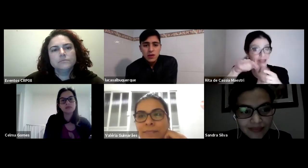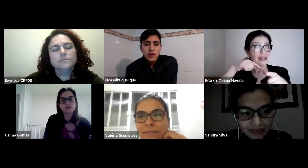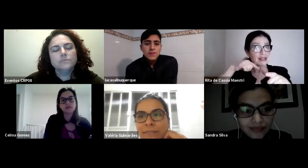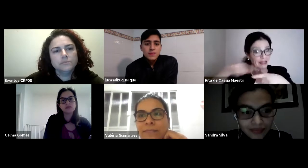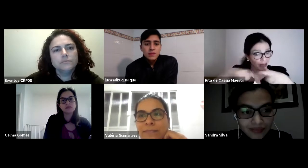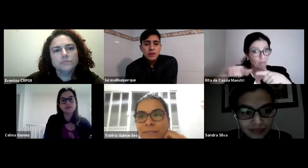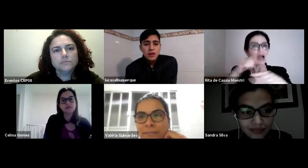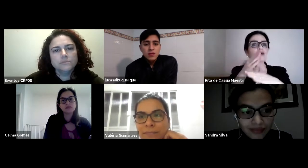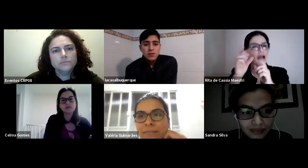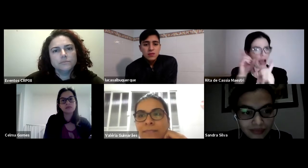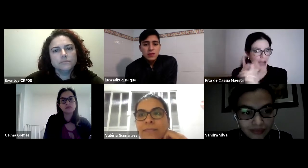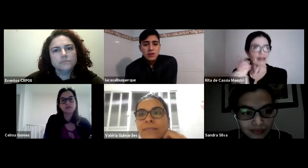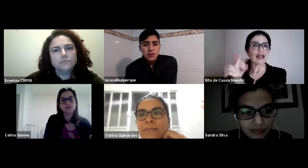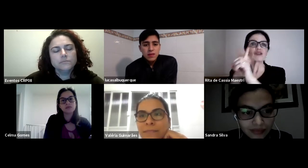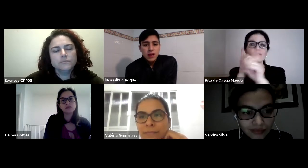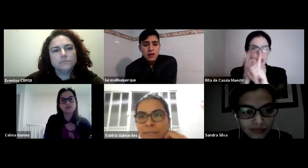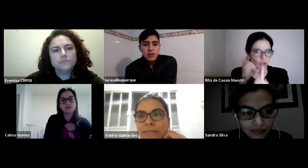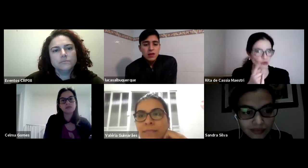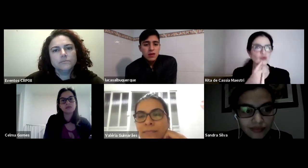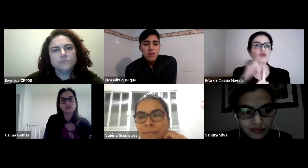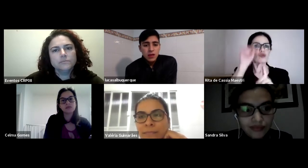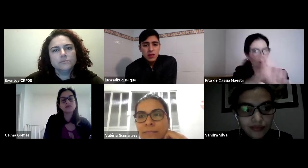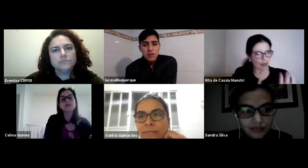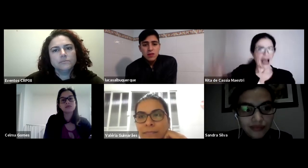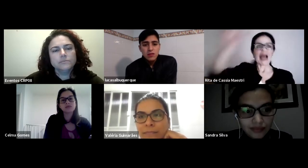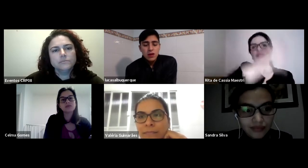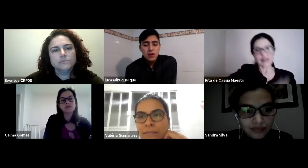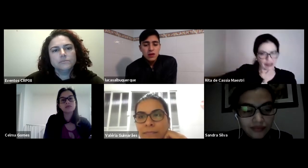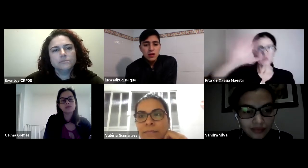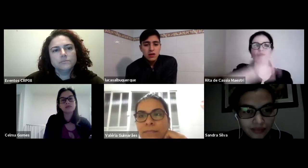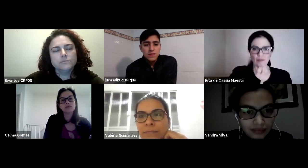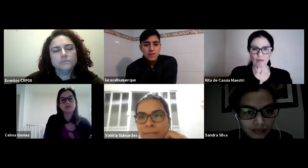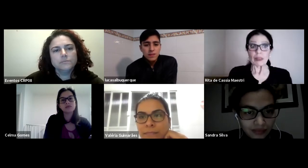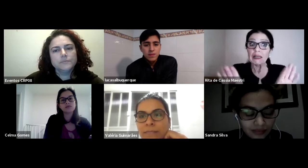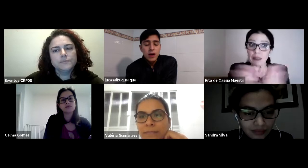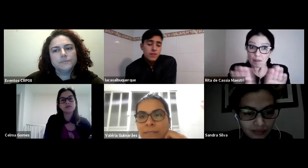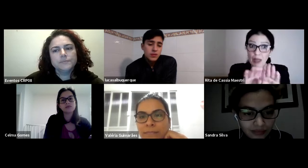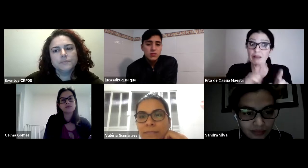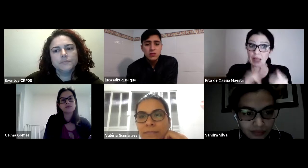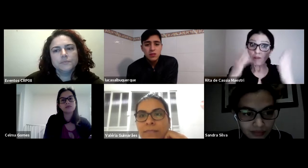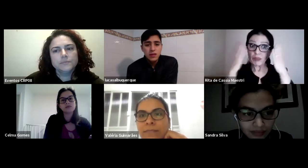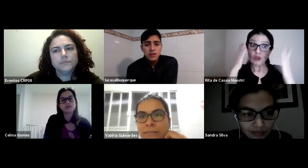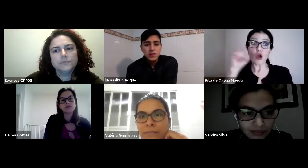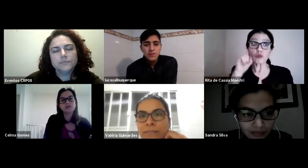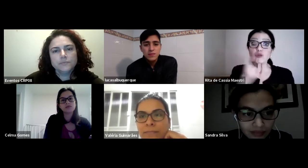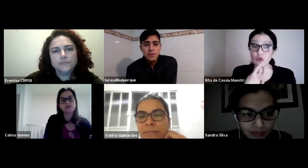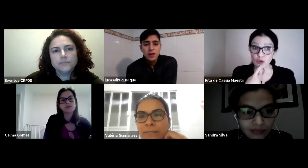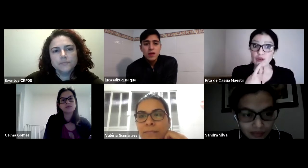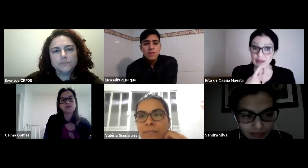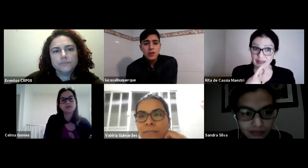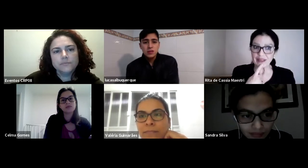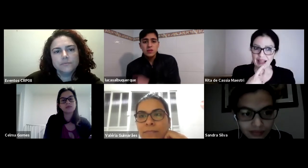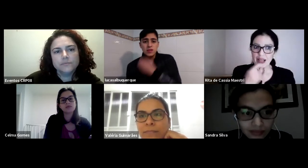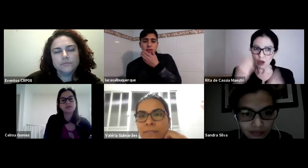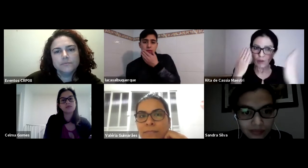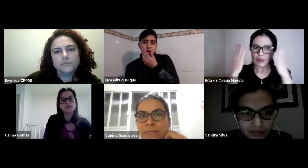psicólogos. Então, estão trabalhando, né, com atendimento para pessoas surdas no Brasil.